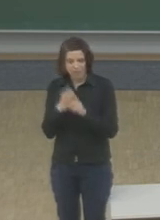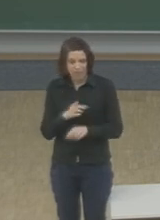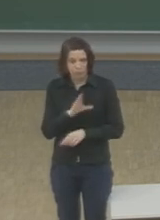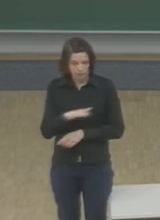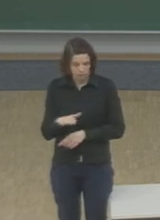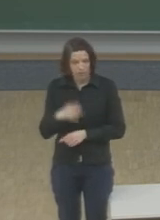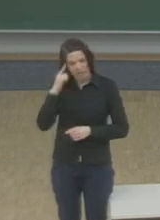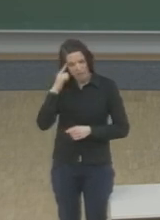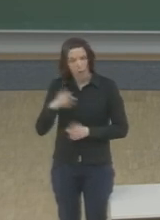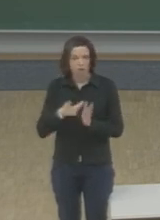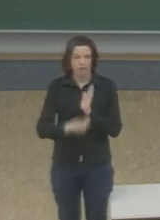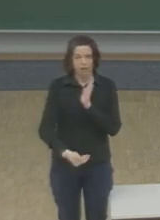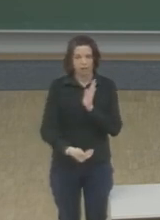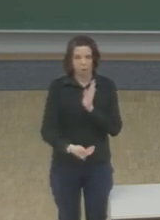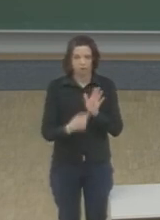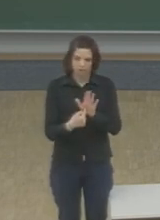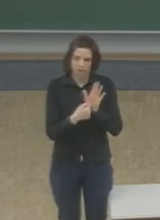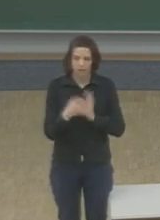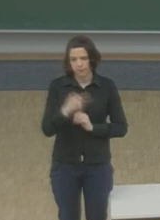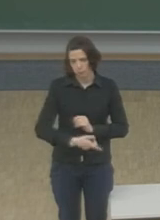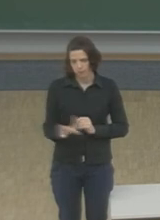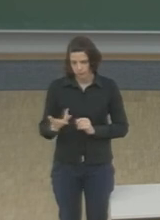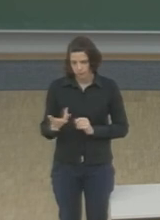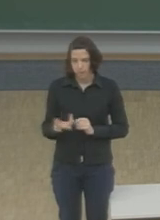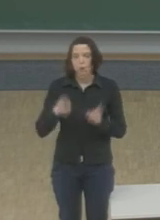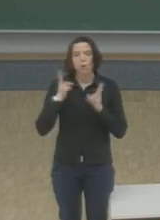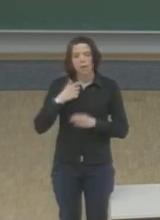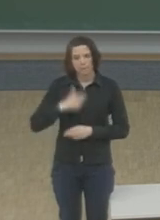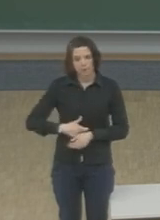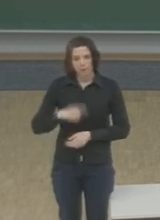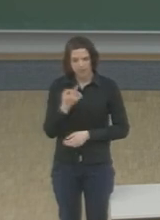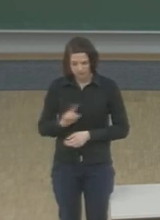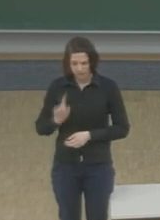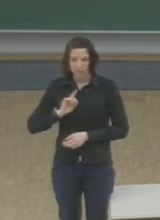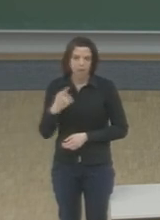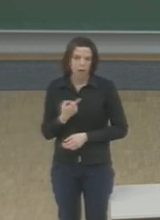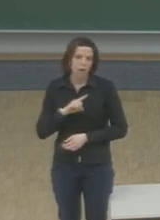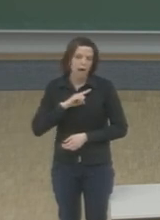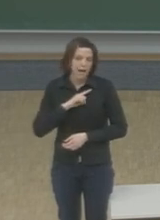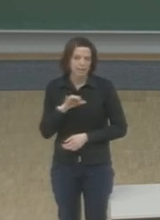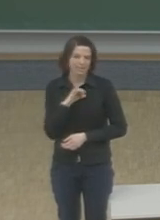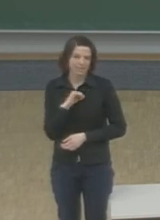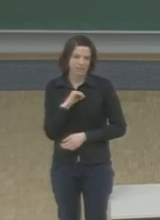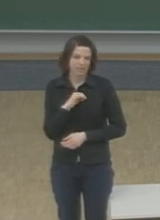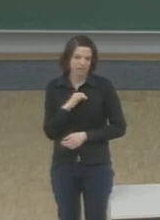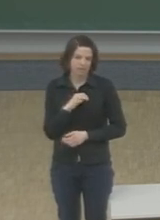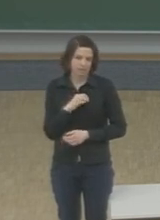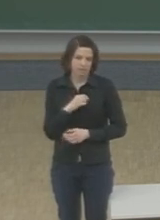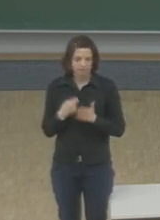repräsentierendes Angebot, angesichts dessen auch Lehrpersonen zu ihren eigenen Interessen,